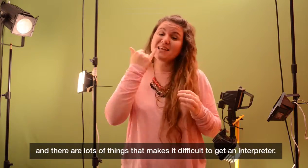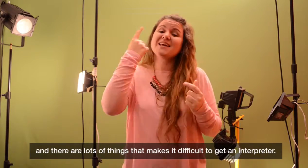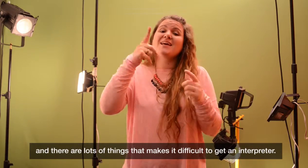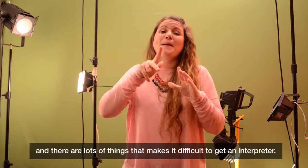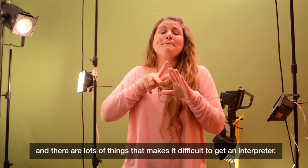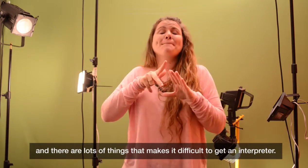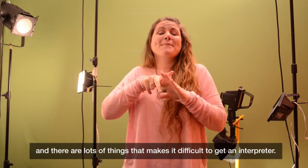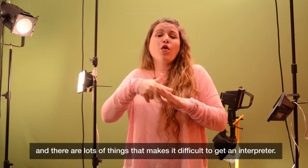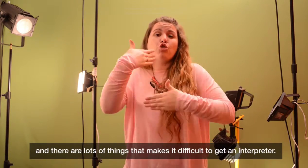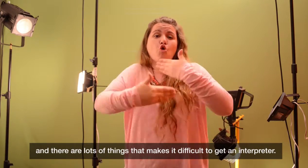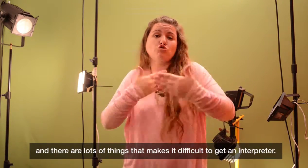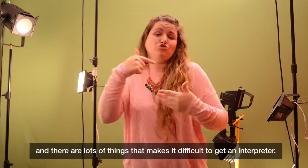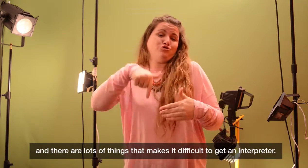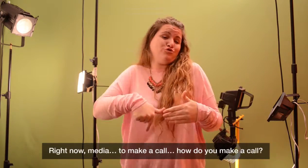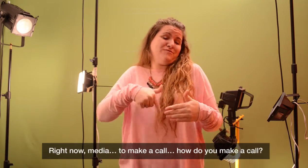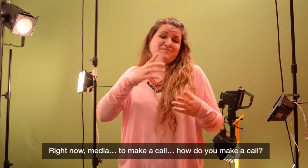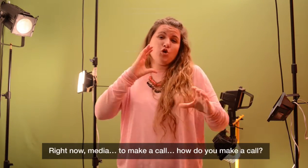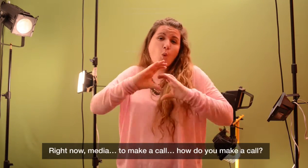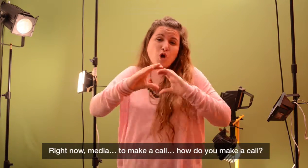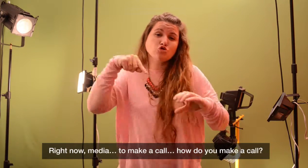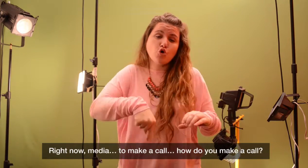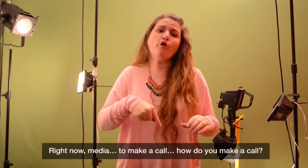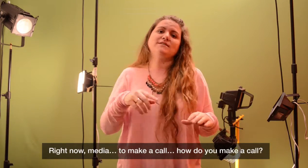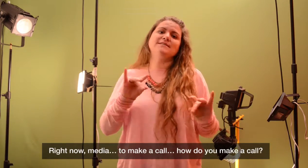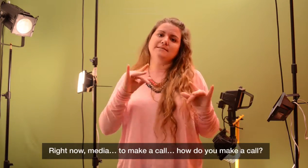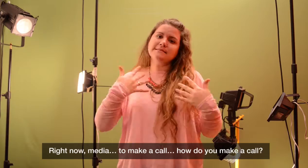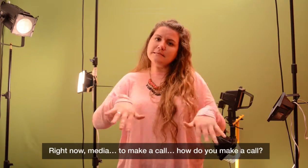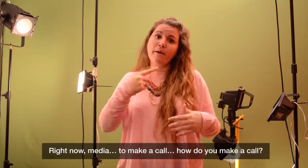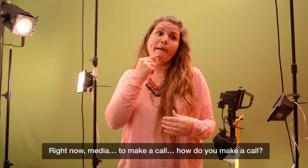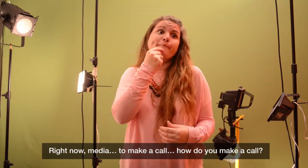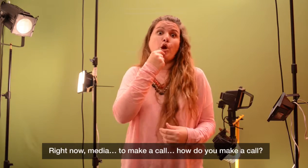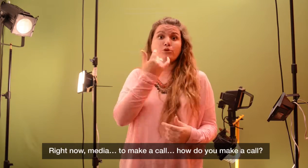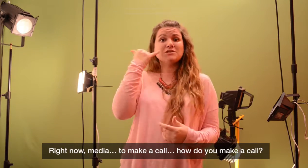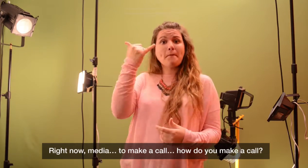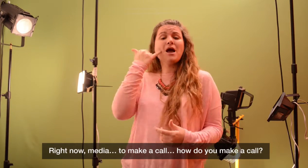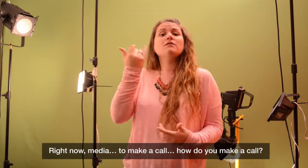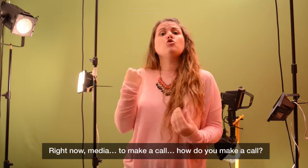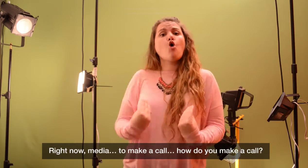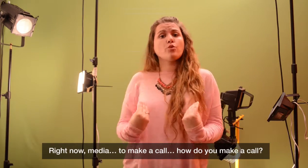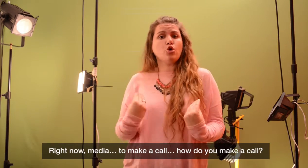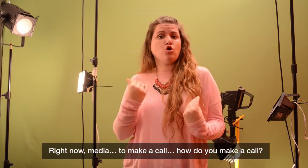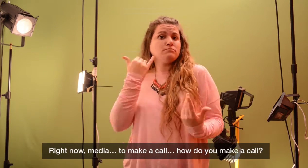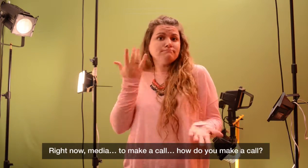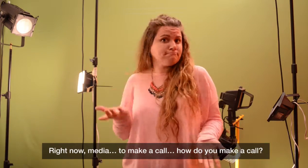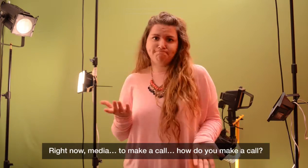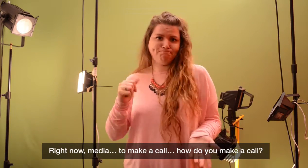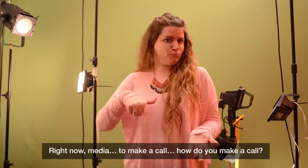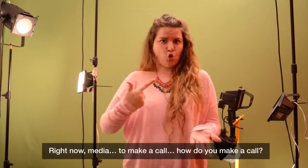esto, para conseguir un intérprete. En este momento en los medios de comunicación, bueno, por ejemplo, para hacer una llamada, ¿cómo hace una